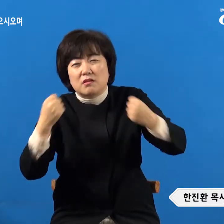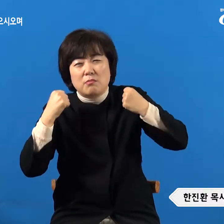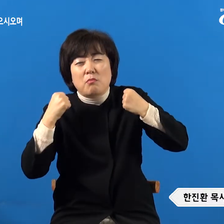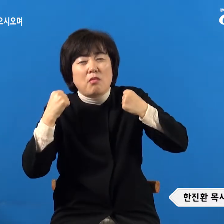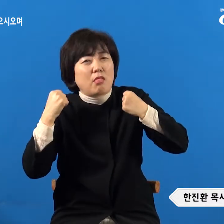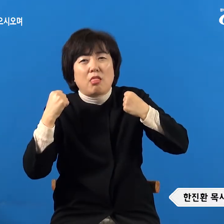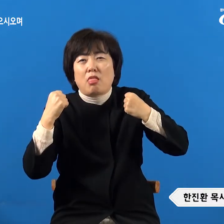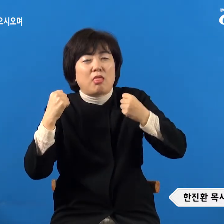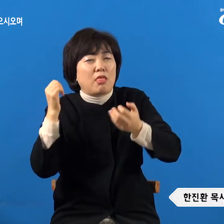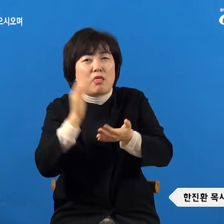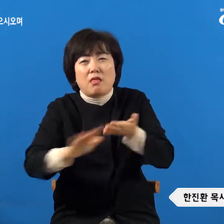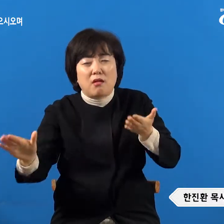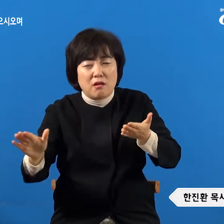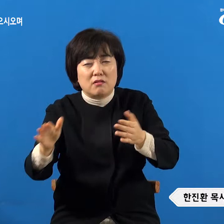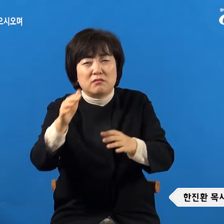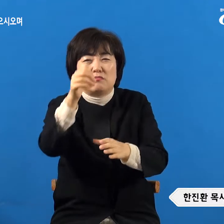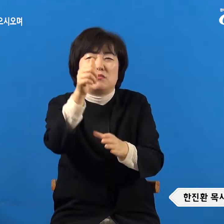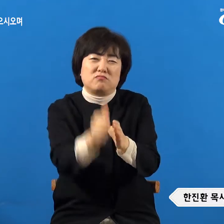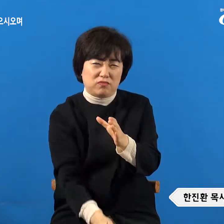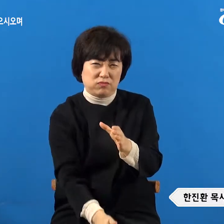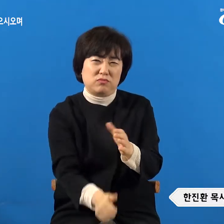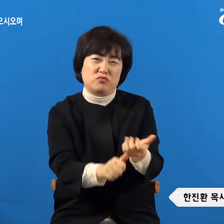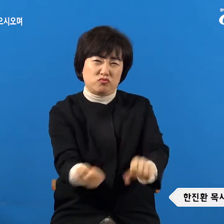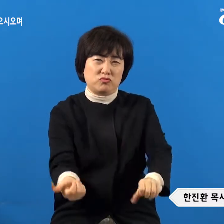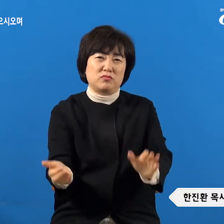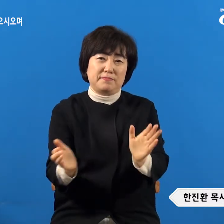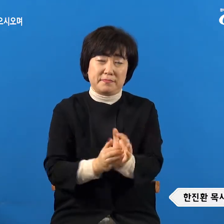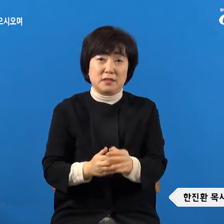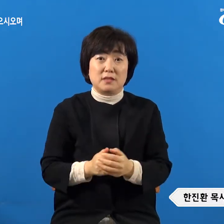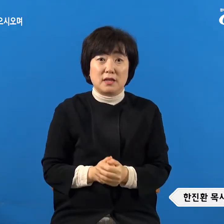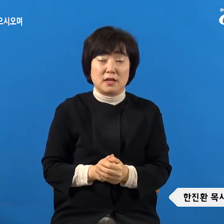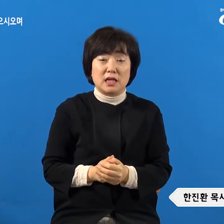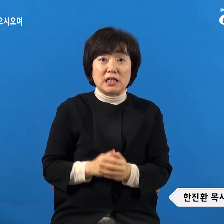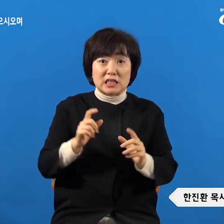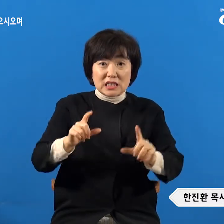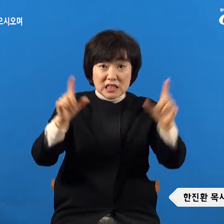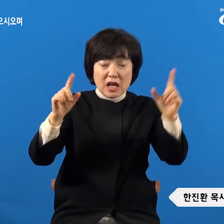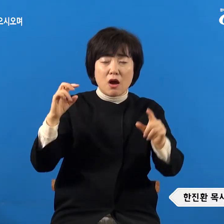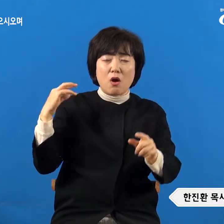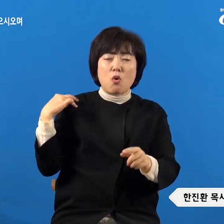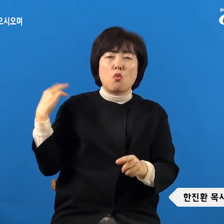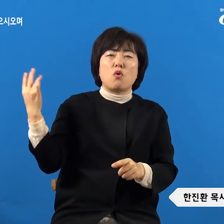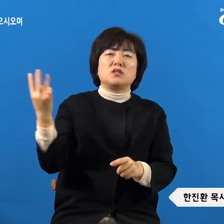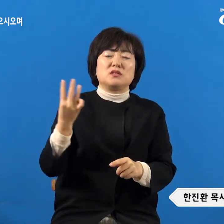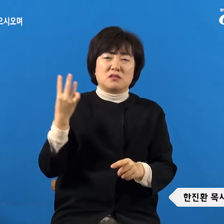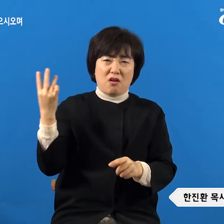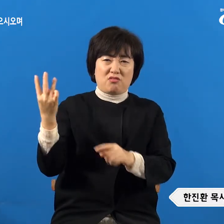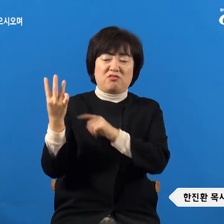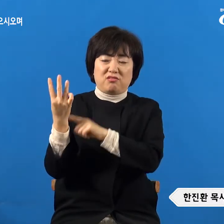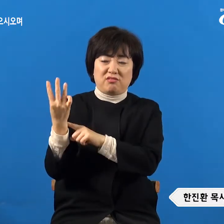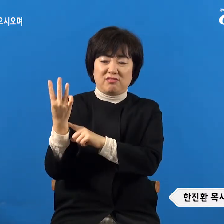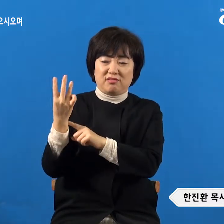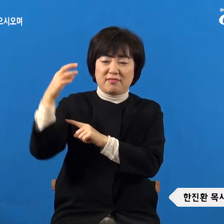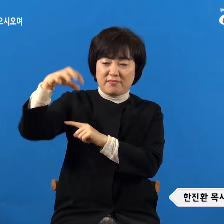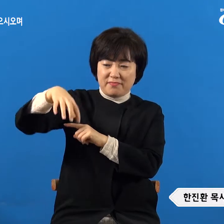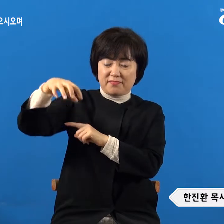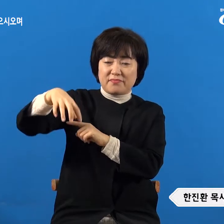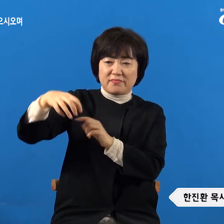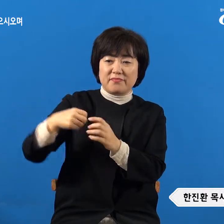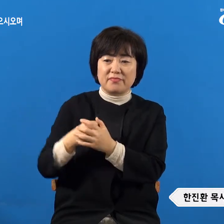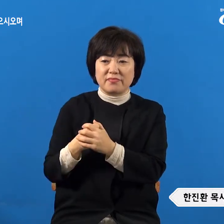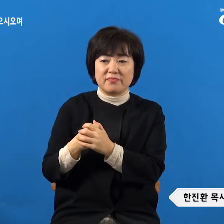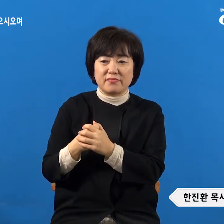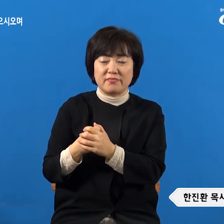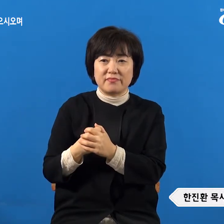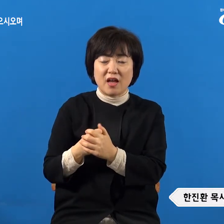그해 워싱턴에서 수여하는 장한 아버지 상에는 아빠가 수상하지를 않고 아빠 대신에